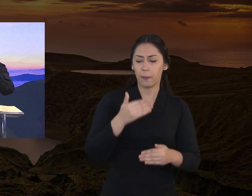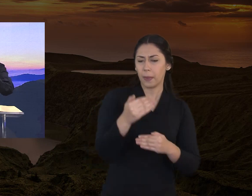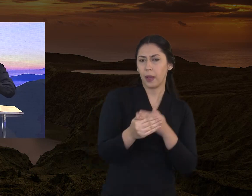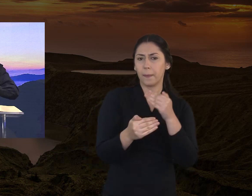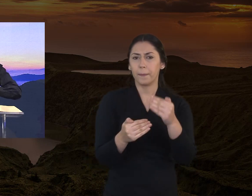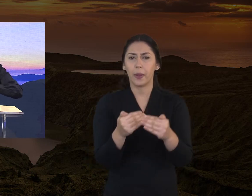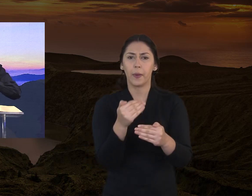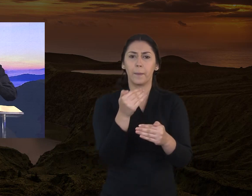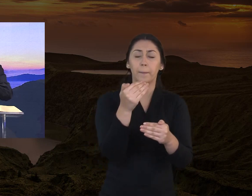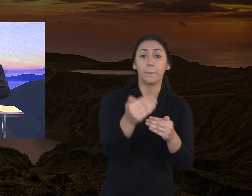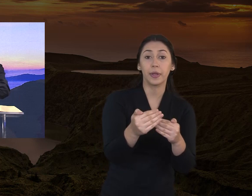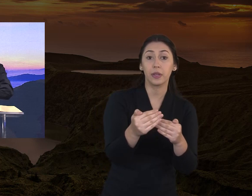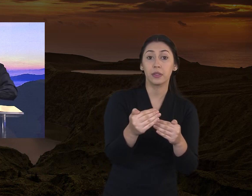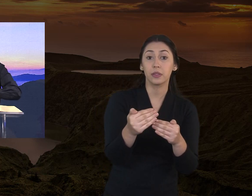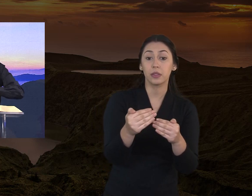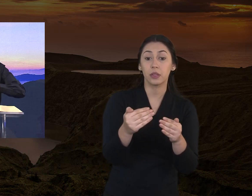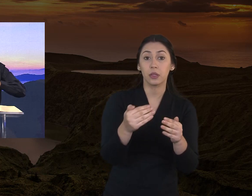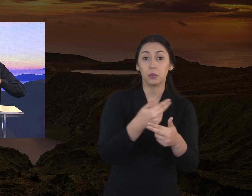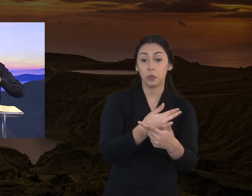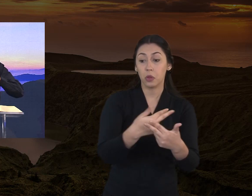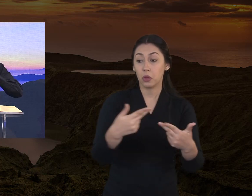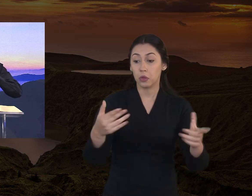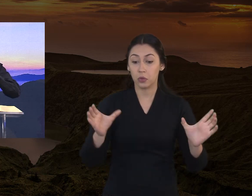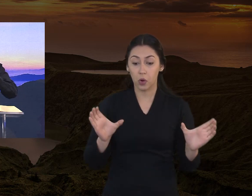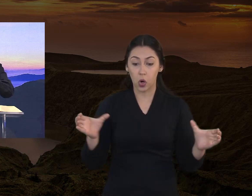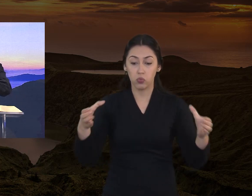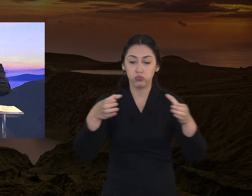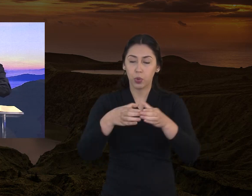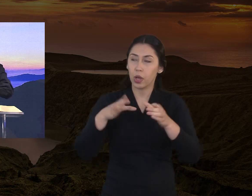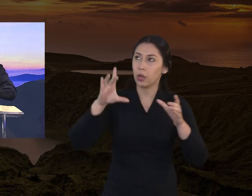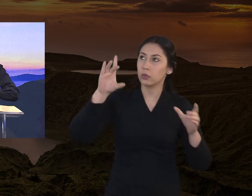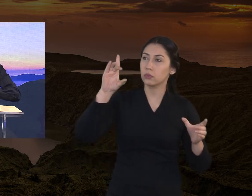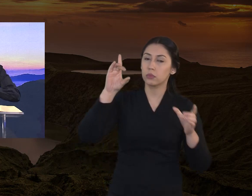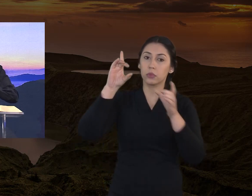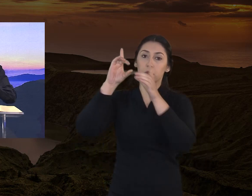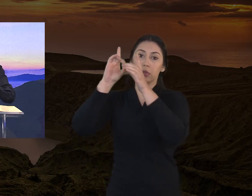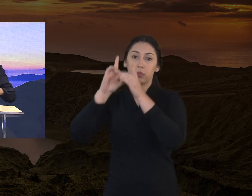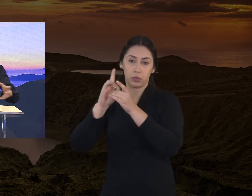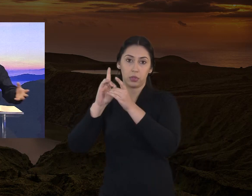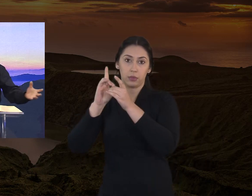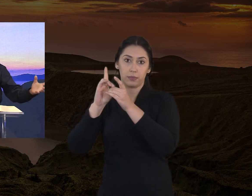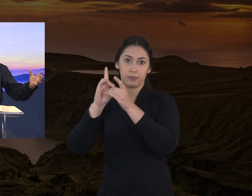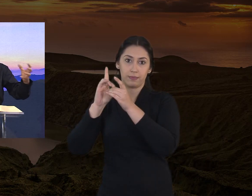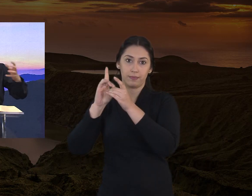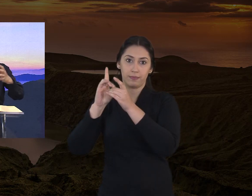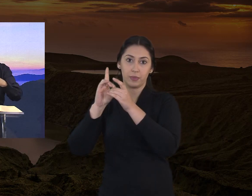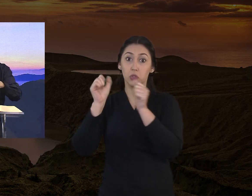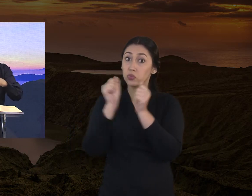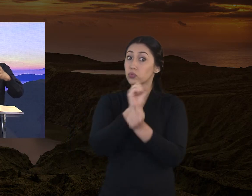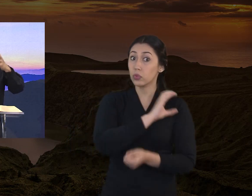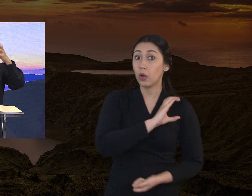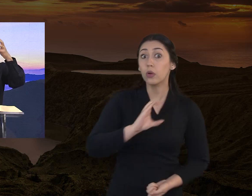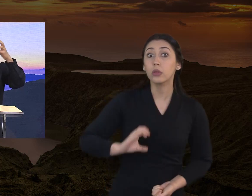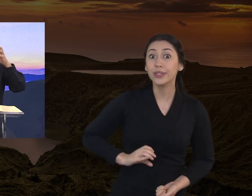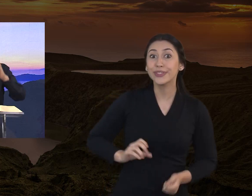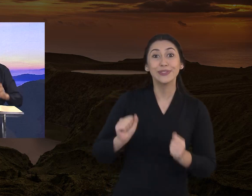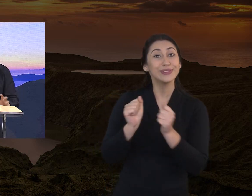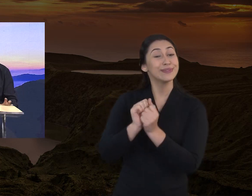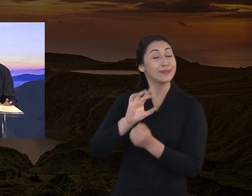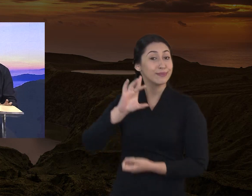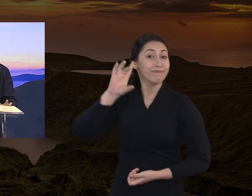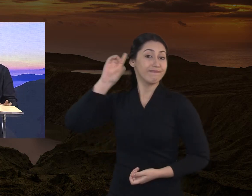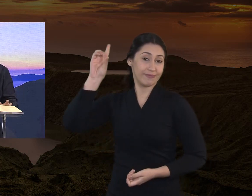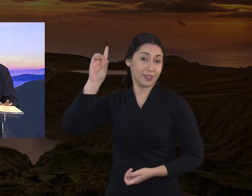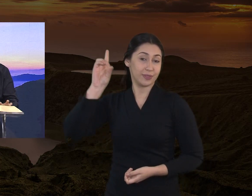a reconstituição da conexão de todas as coisas em Cristo e em